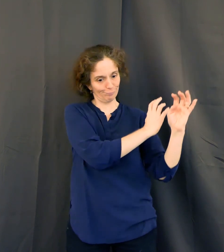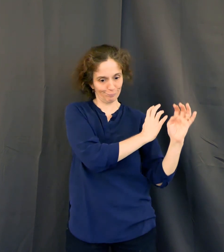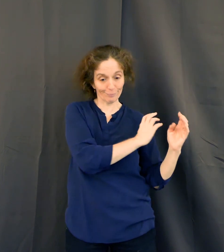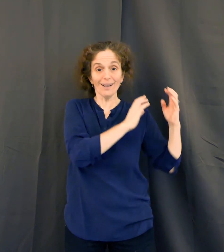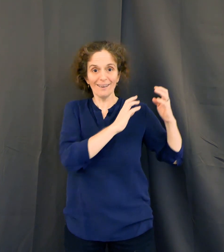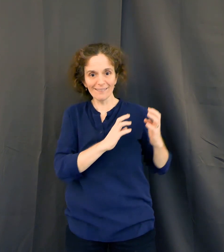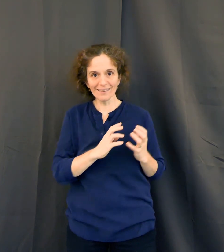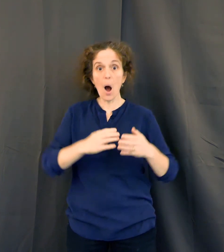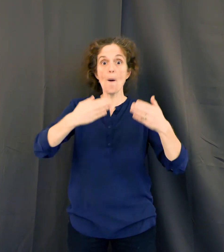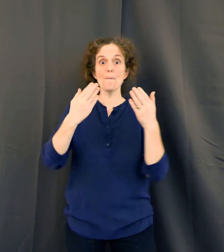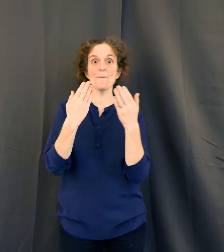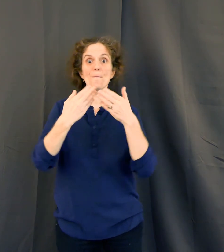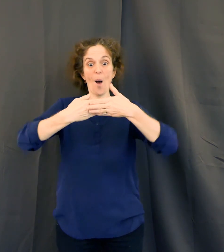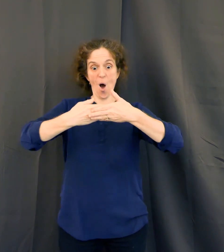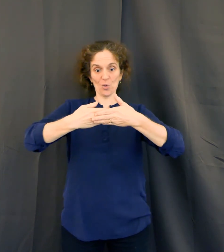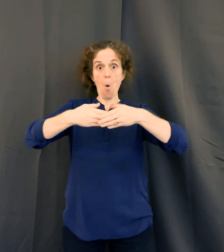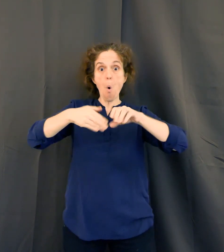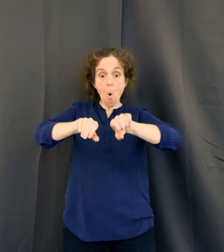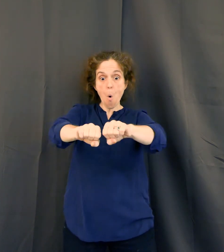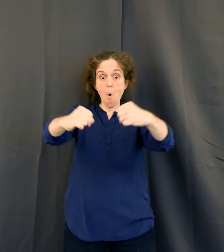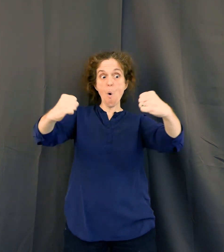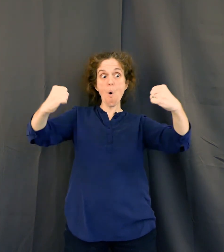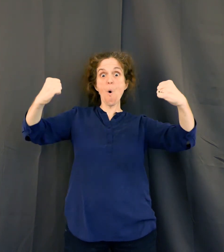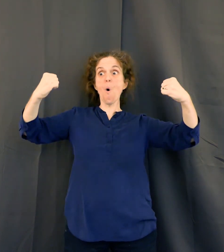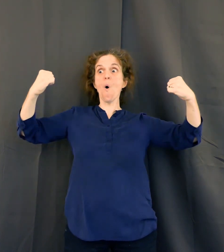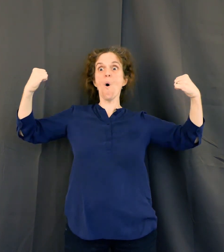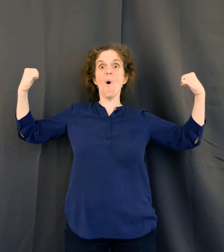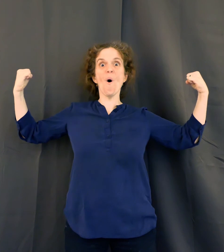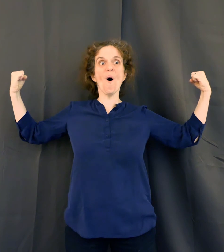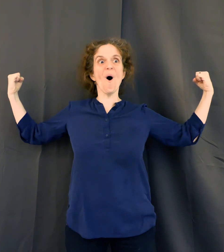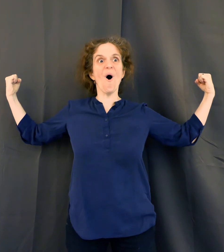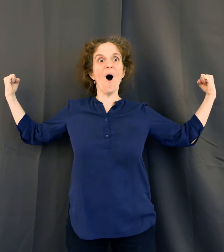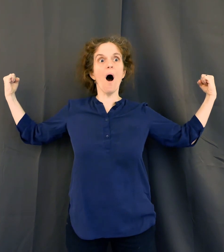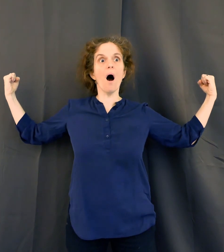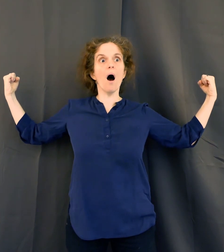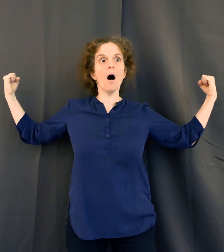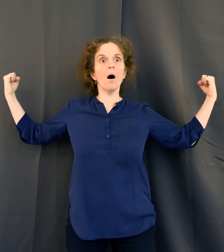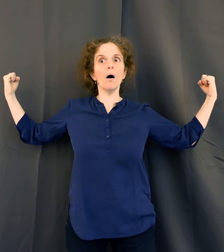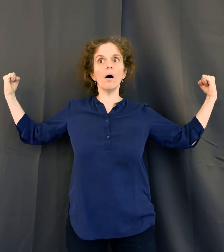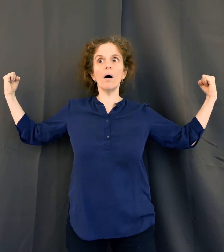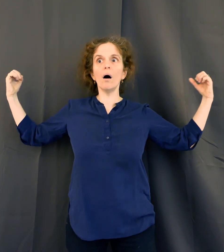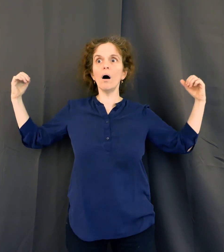Tous descendent et ouvrent les portes du salon.